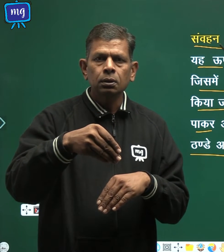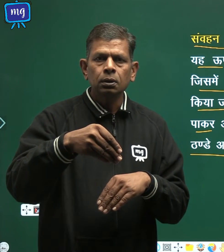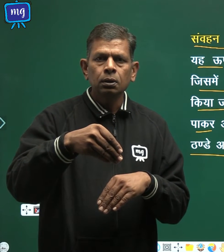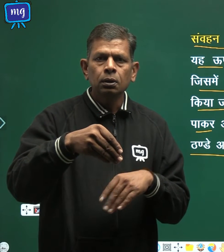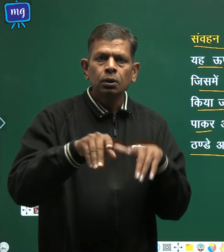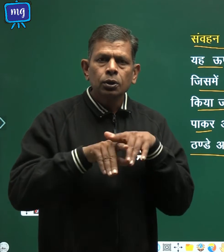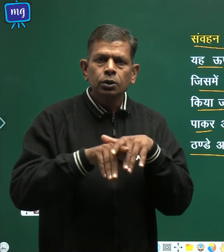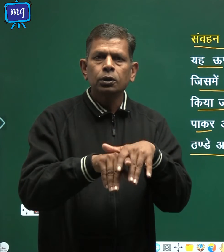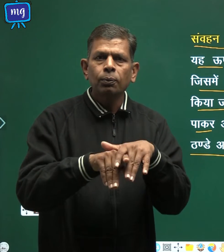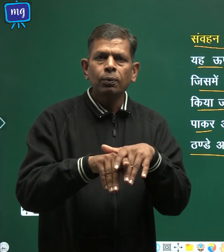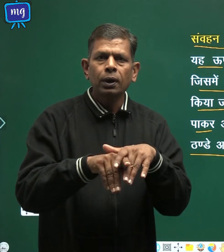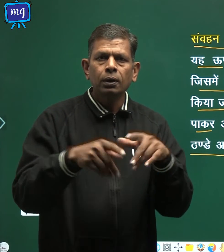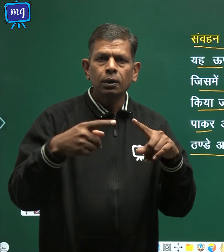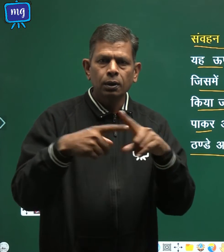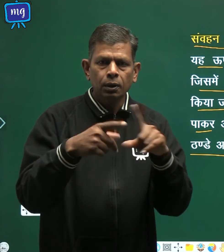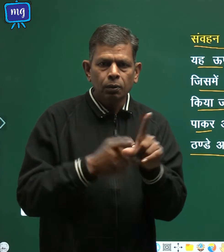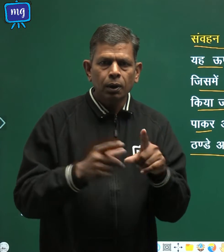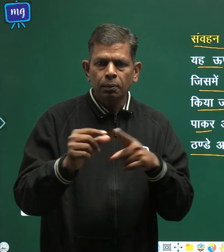संवहन विधि द्वारा होता है।